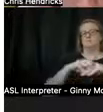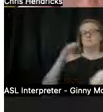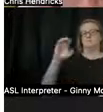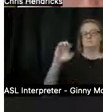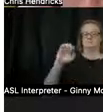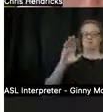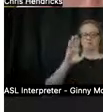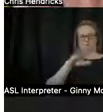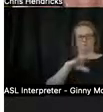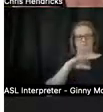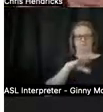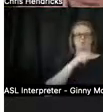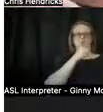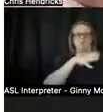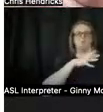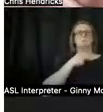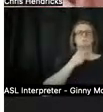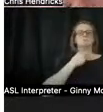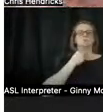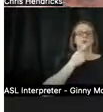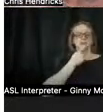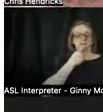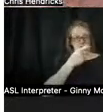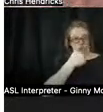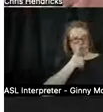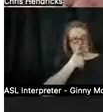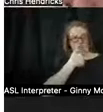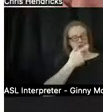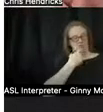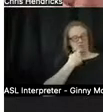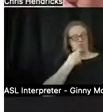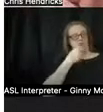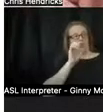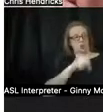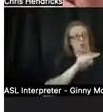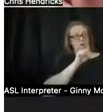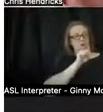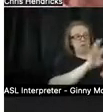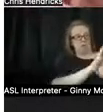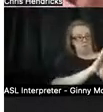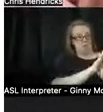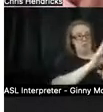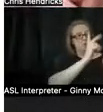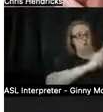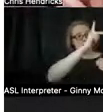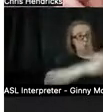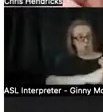para recapitular he escuchado decir que puedes tener un impacto en los programas que necesitas